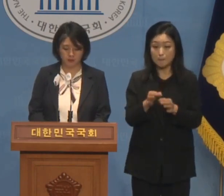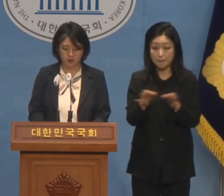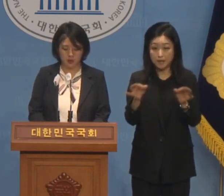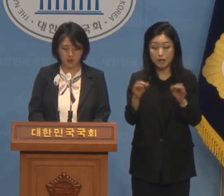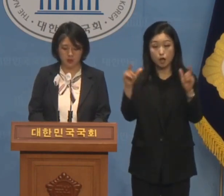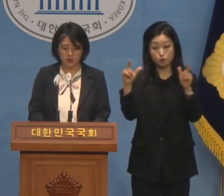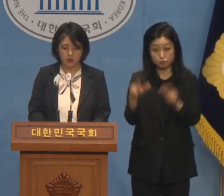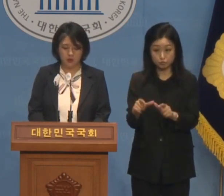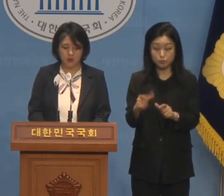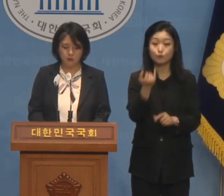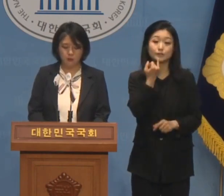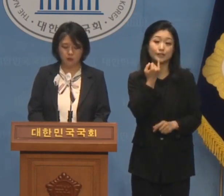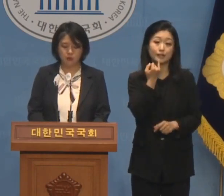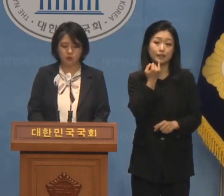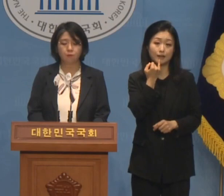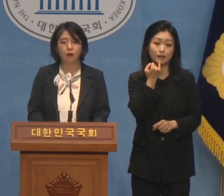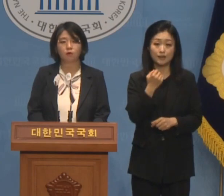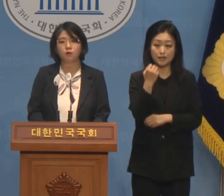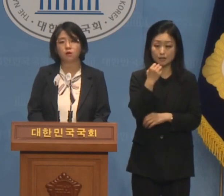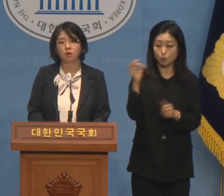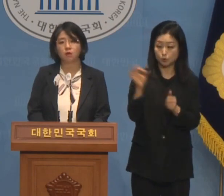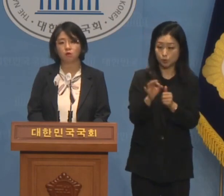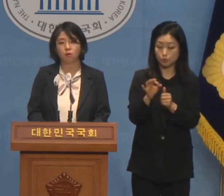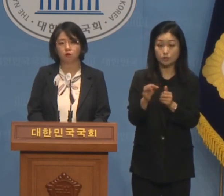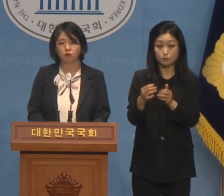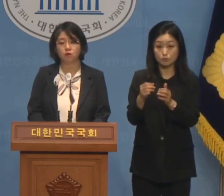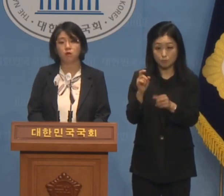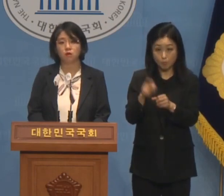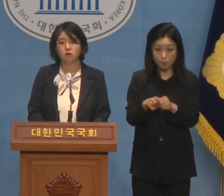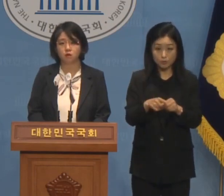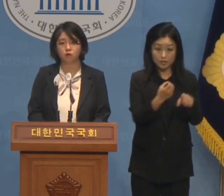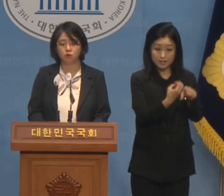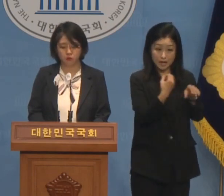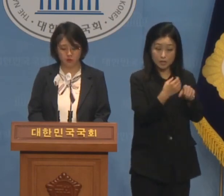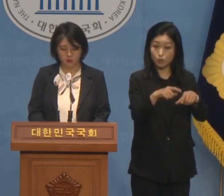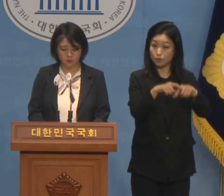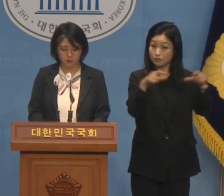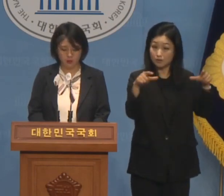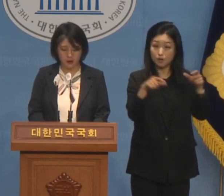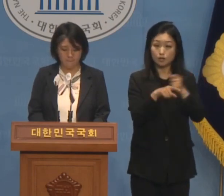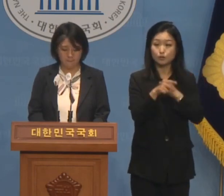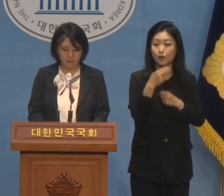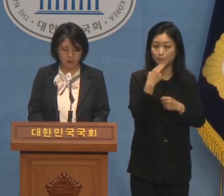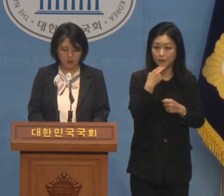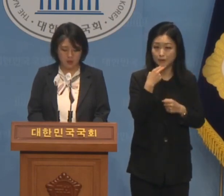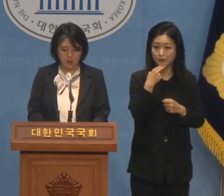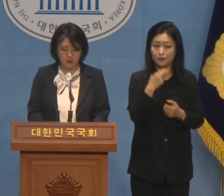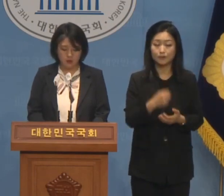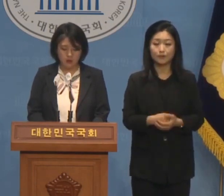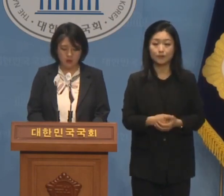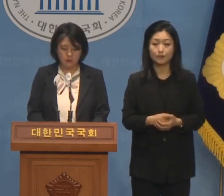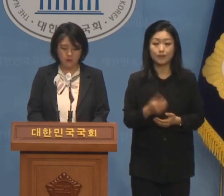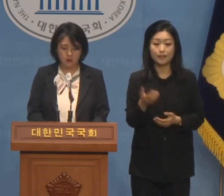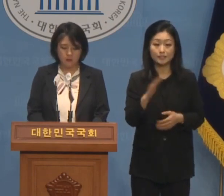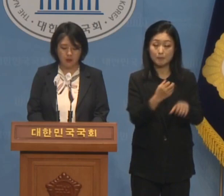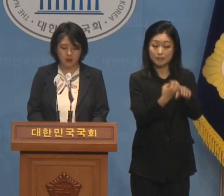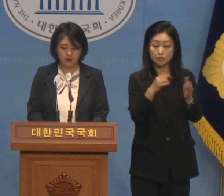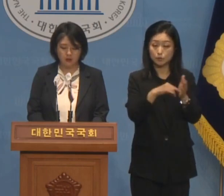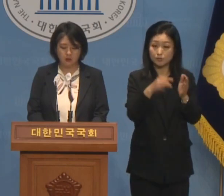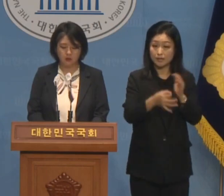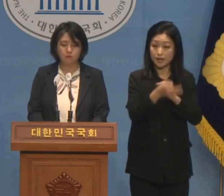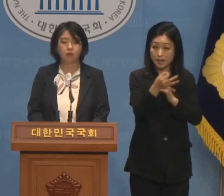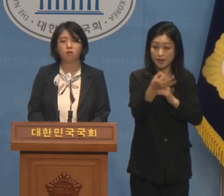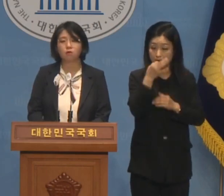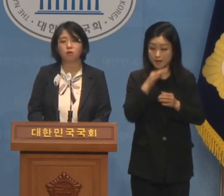수밖에 없습니다. 기본소득을 지급하기 위해서 탄소 배출을 늘릴 이유도 전혀 없습니다. 그러나 탄소세